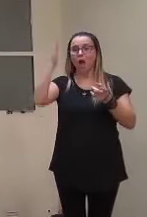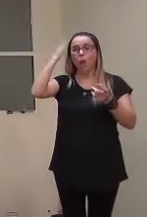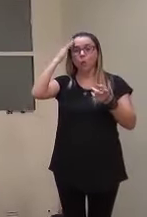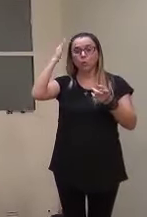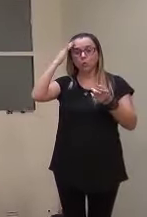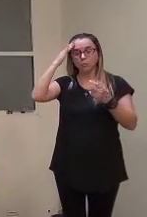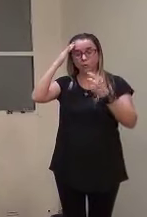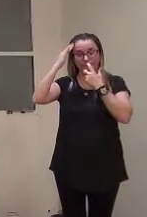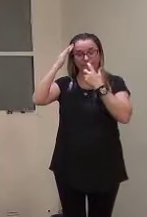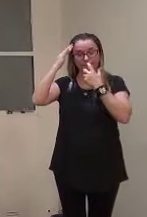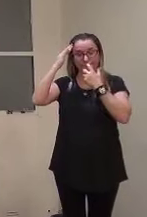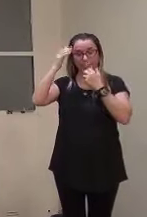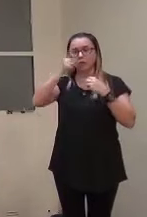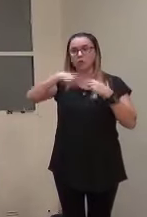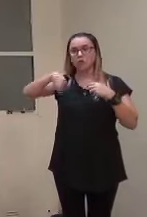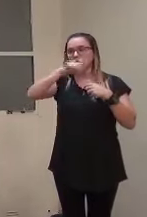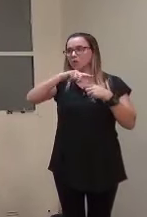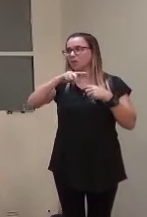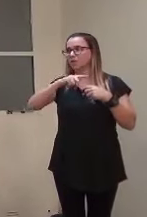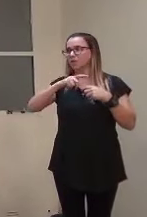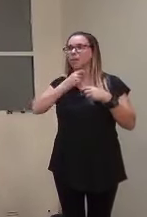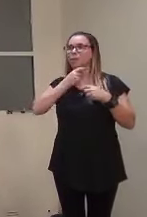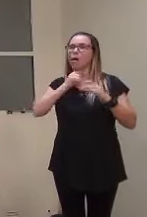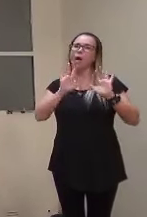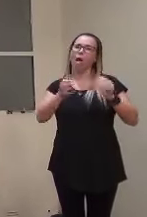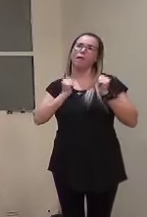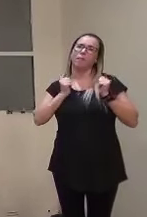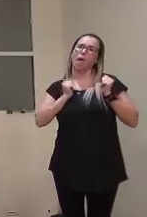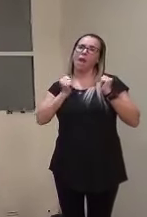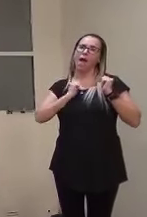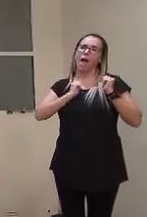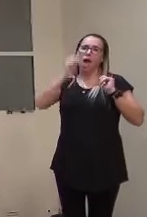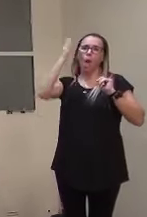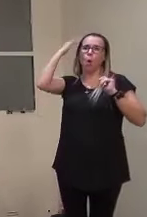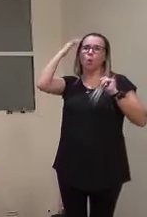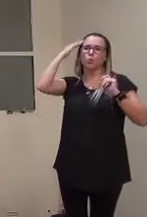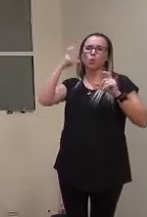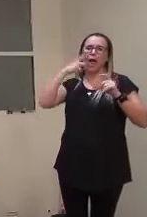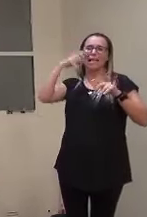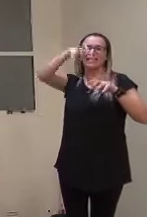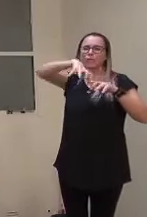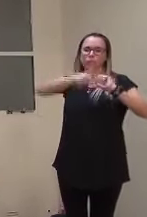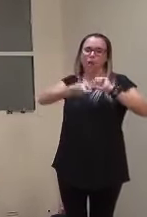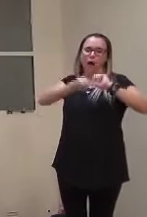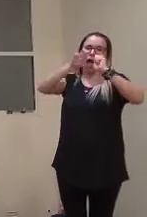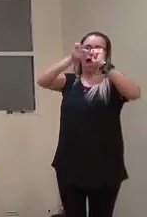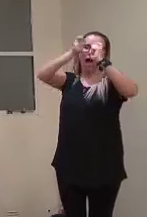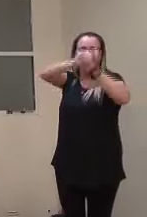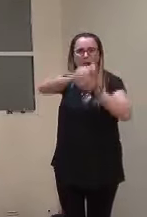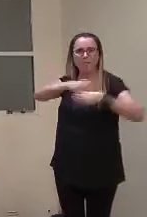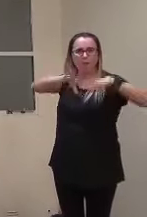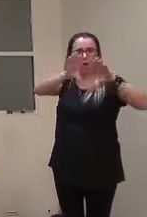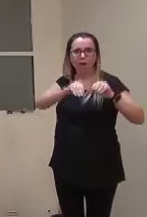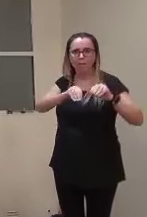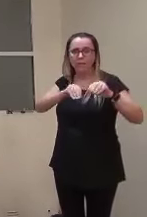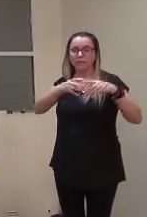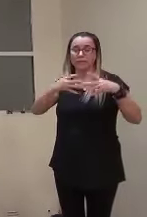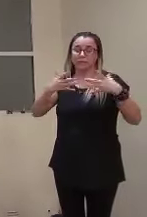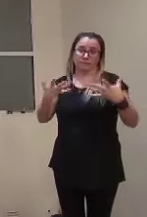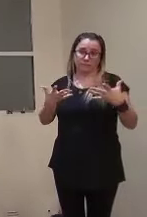esperar lo que toda la cultura institucional cambia eso iba a decir